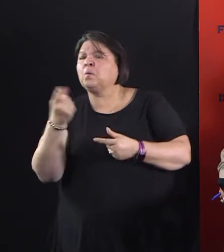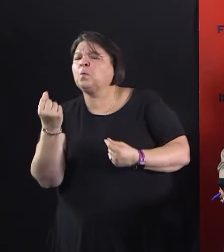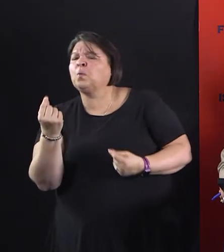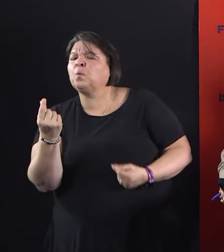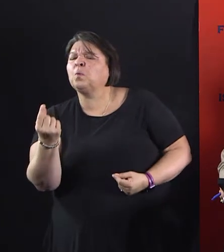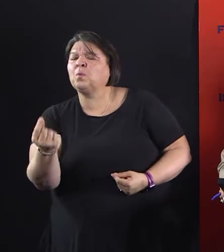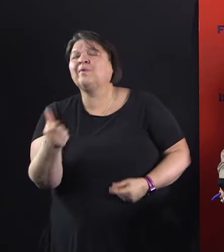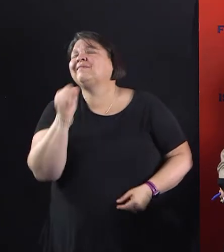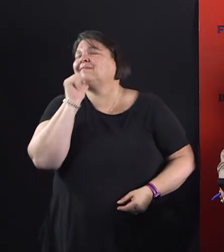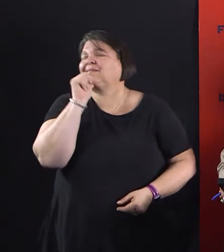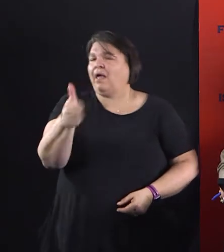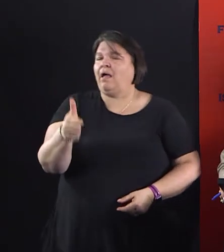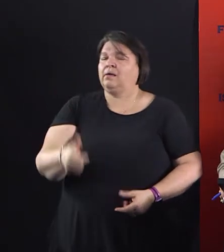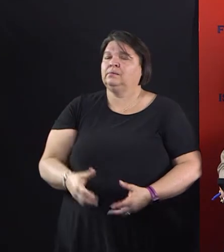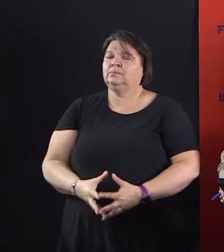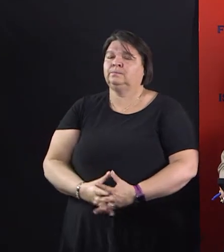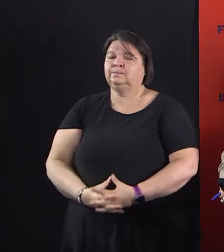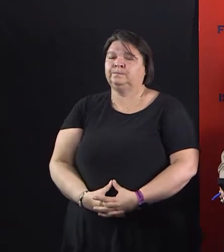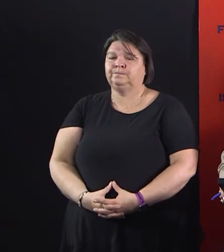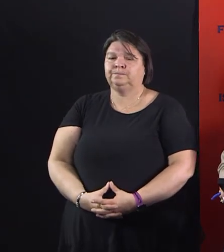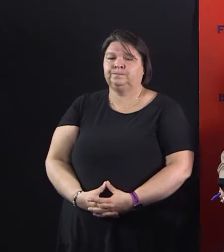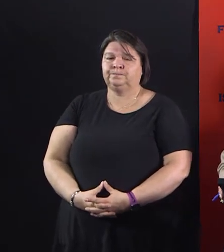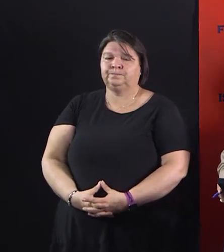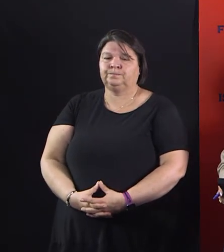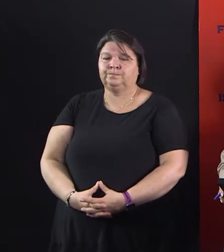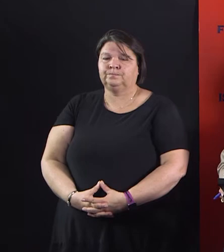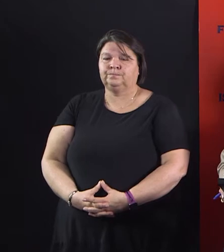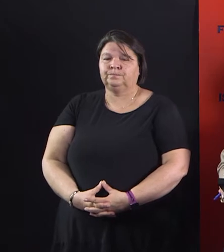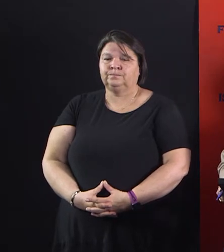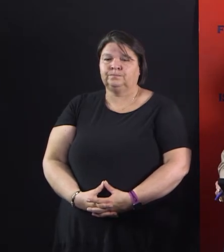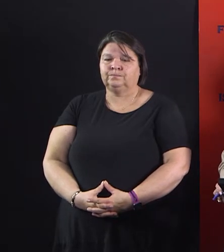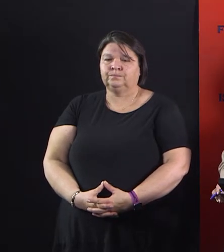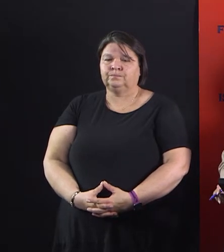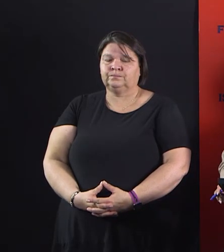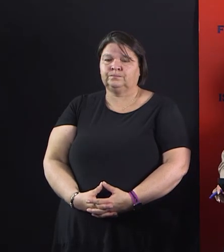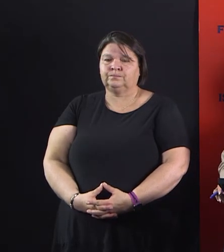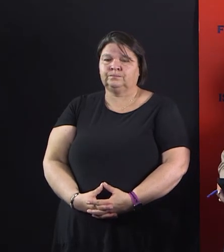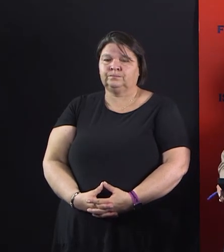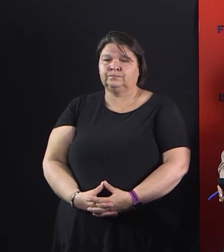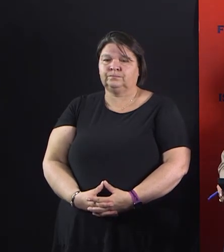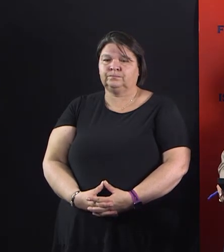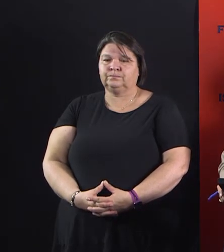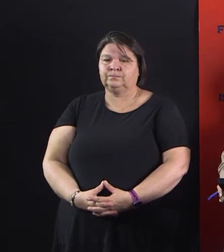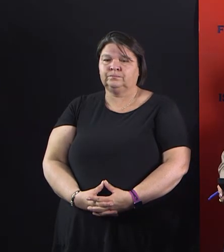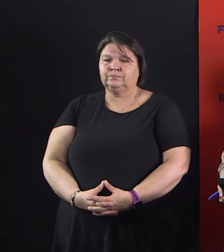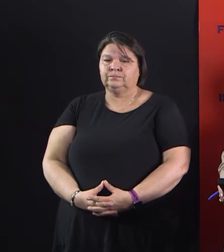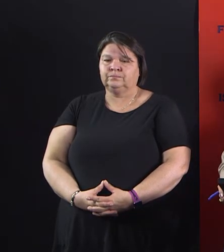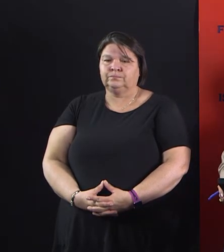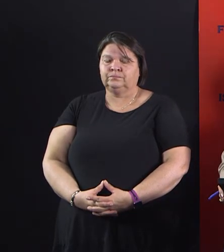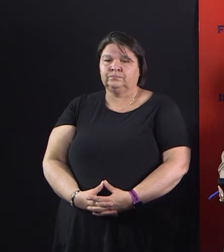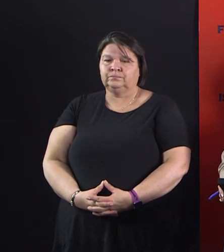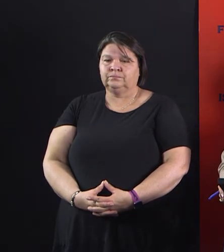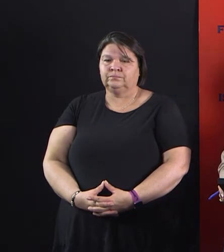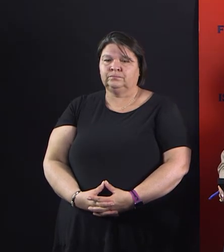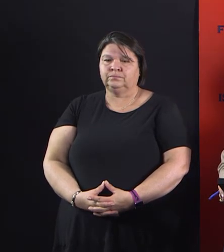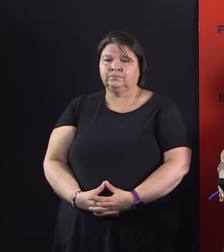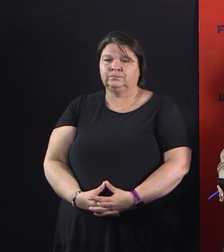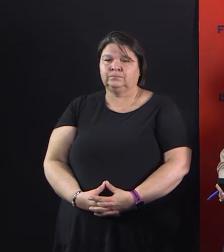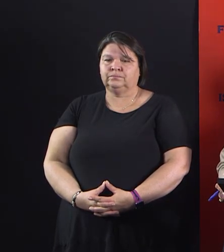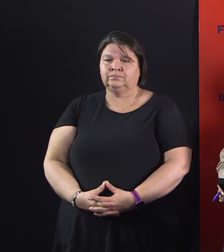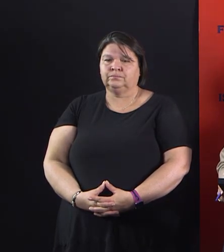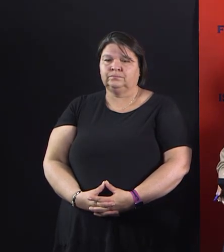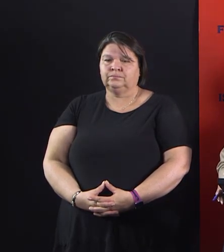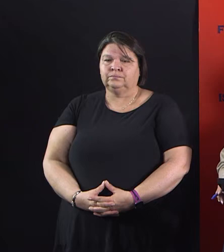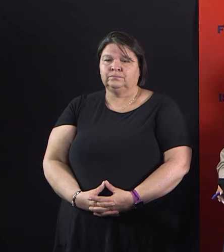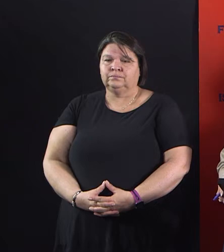es, en este tiempo los oficiales de la Policía de Fort Worth ni los del condado están deteniendo a personas nada más porque están en